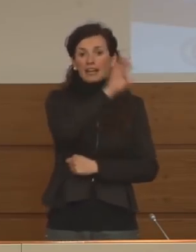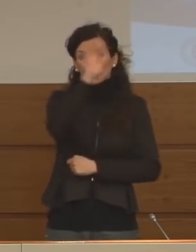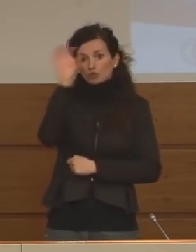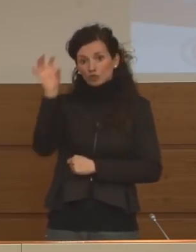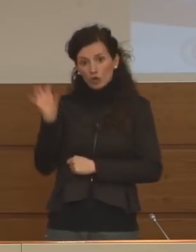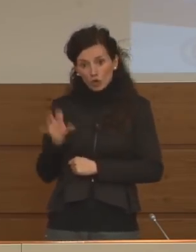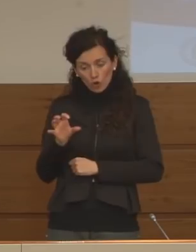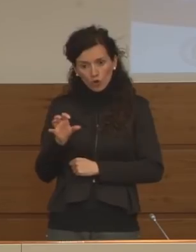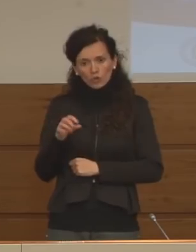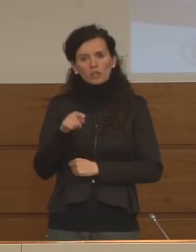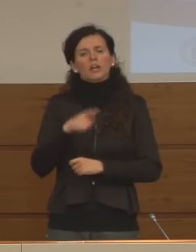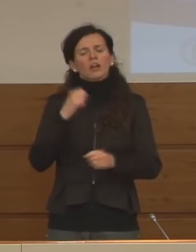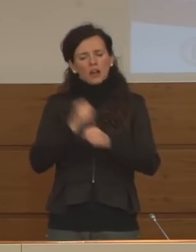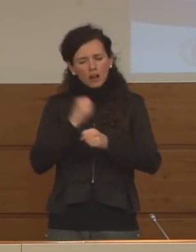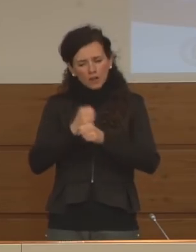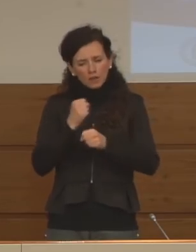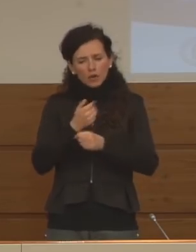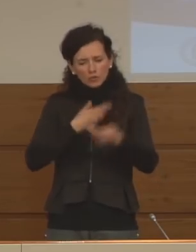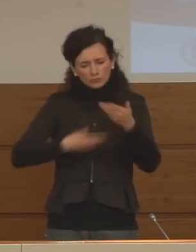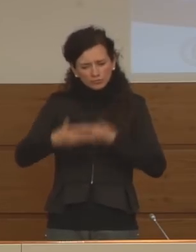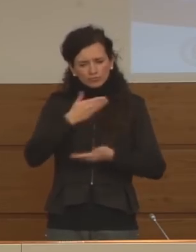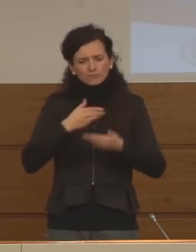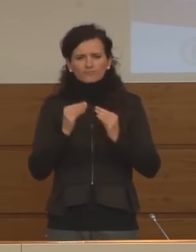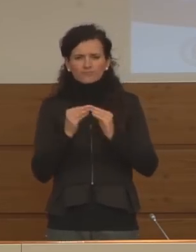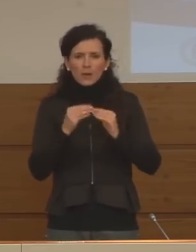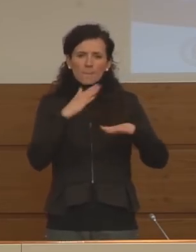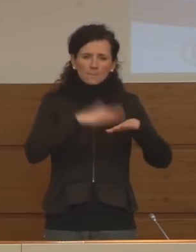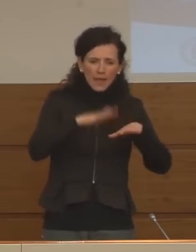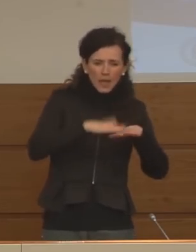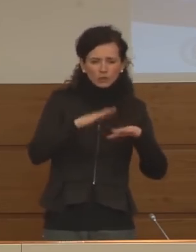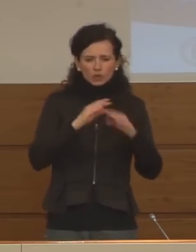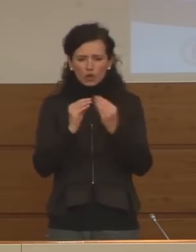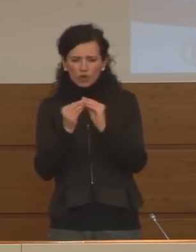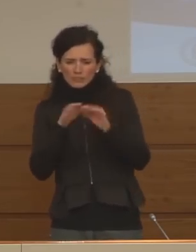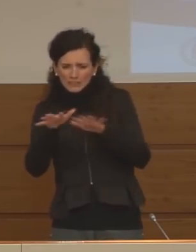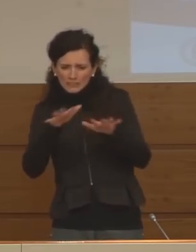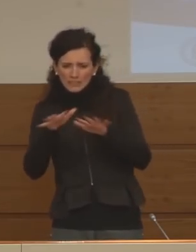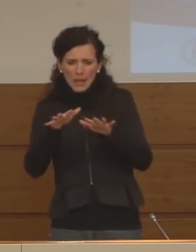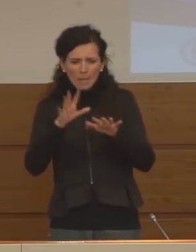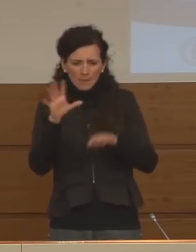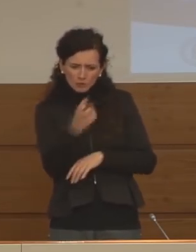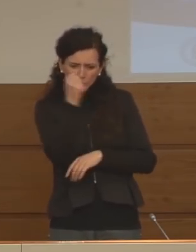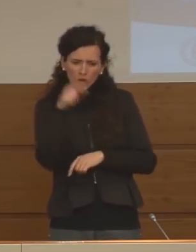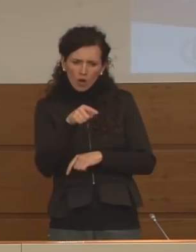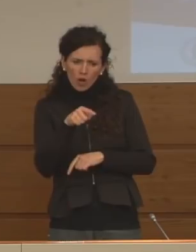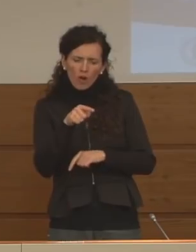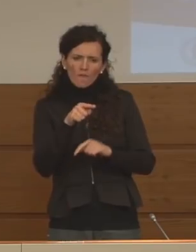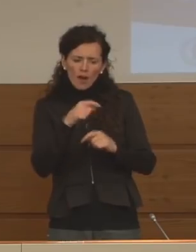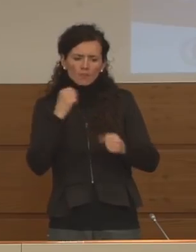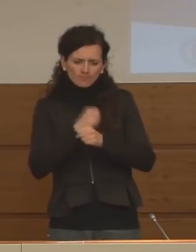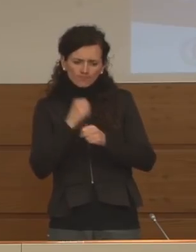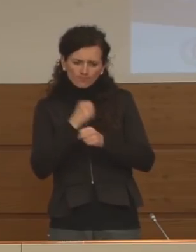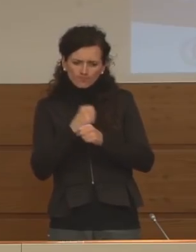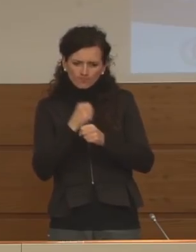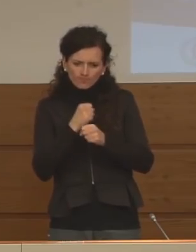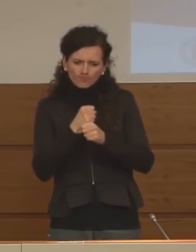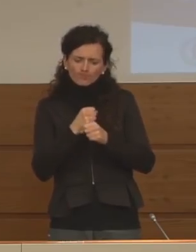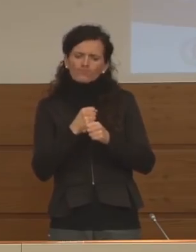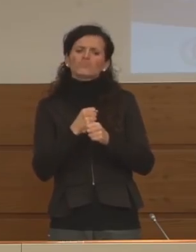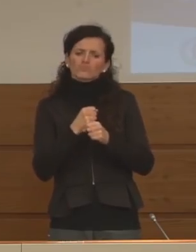condividere metodi e sistemi per riuscire a